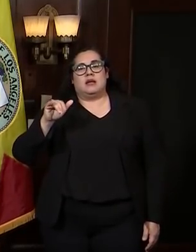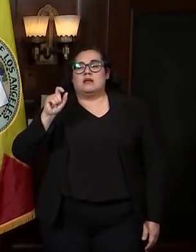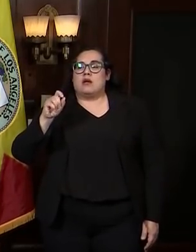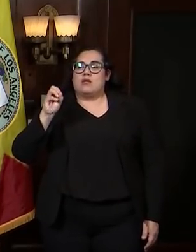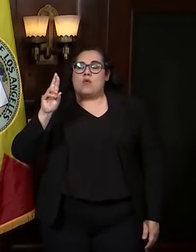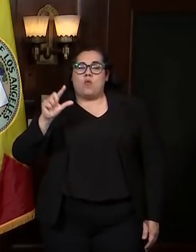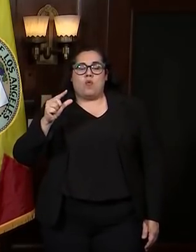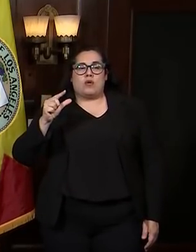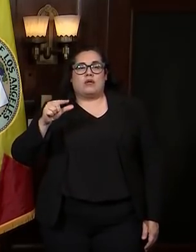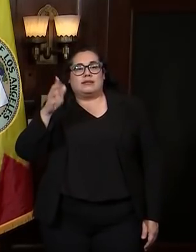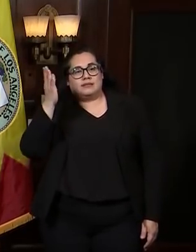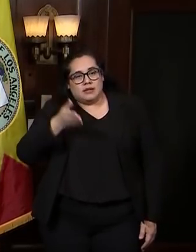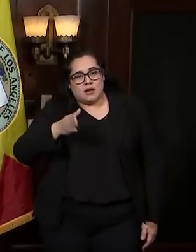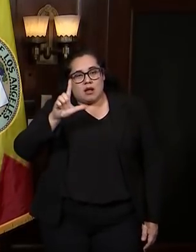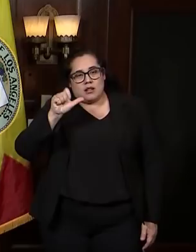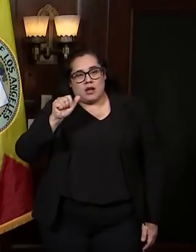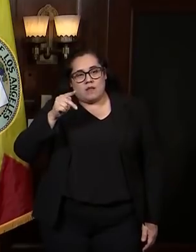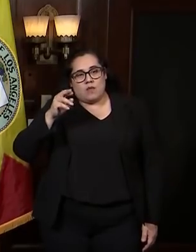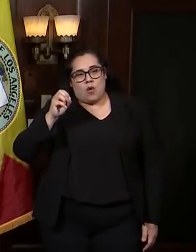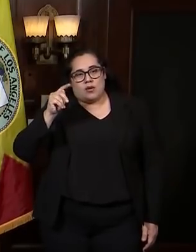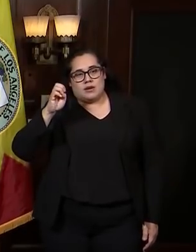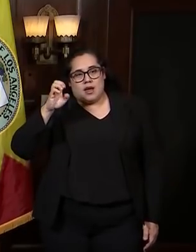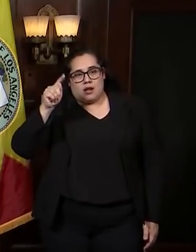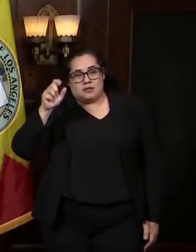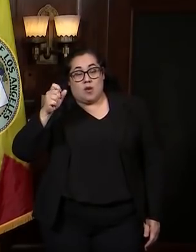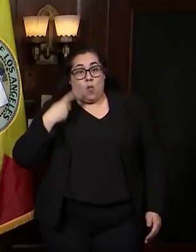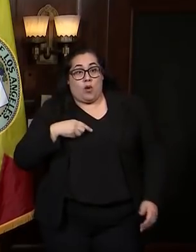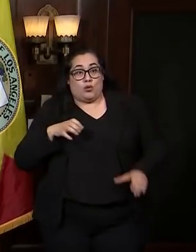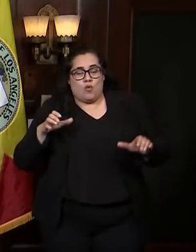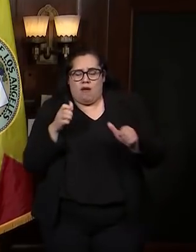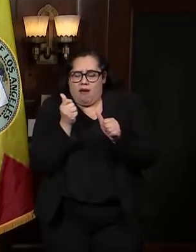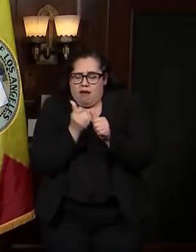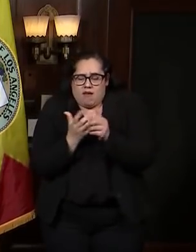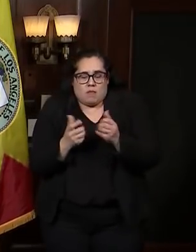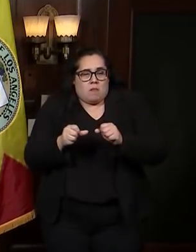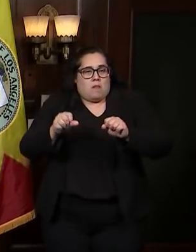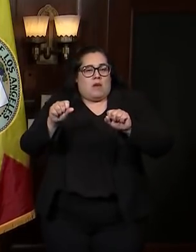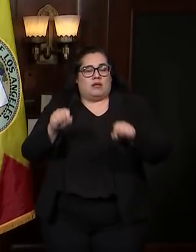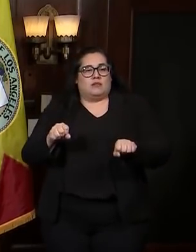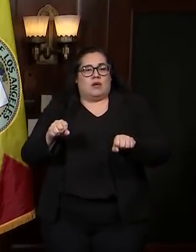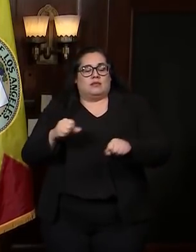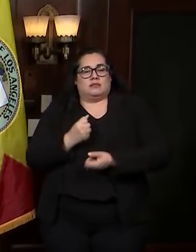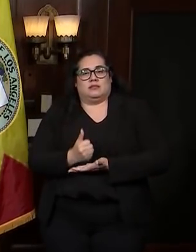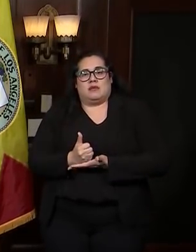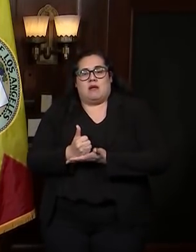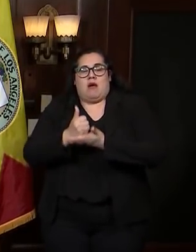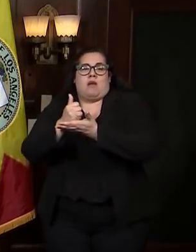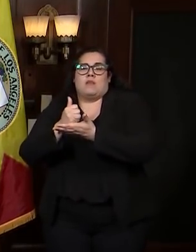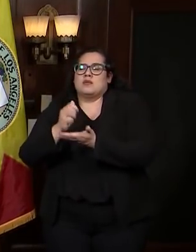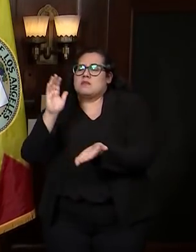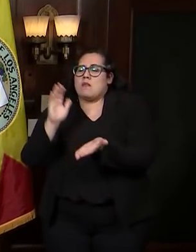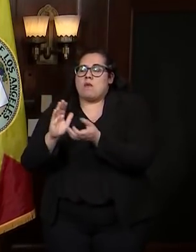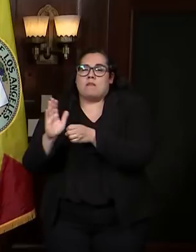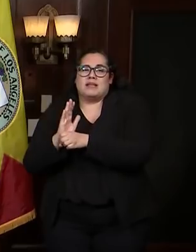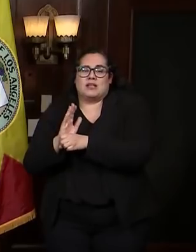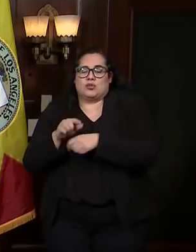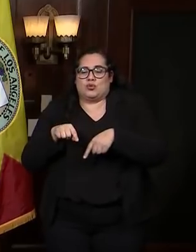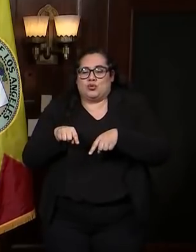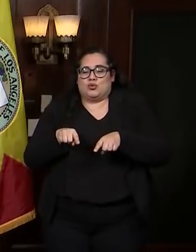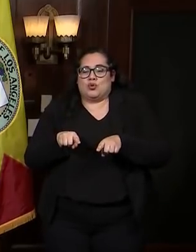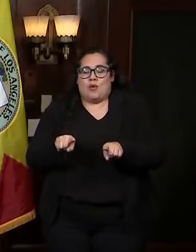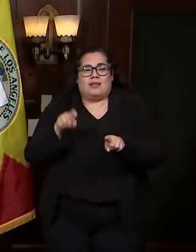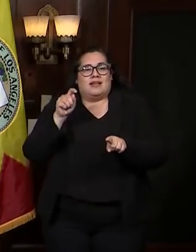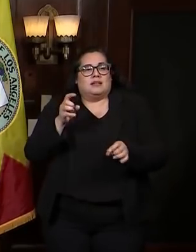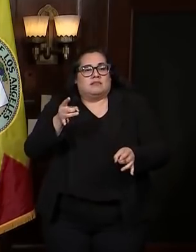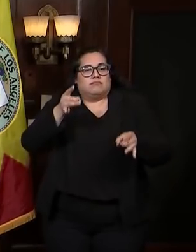coronavirus.lacity.org/LA Protects. Estamos haciendo todo lo posible para ayudar a pequeñas empresas durante